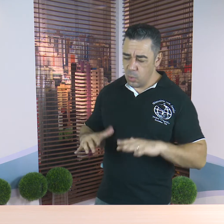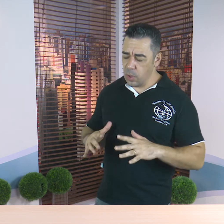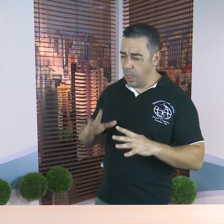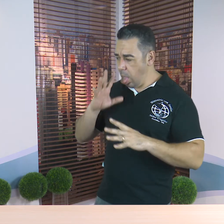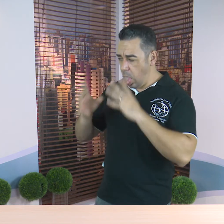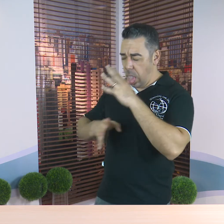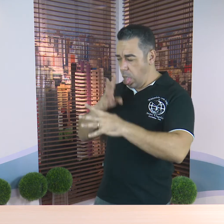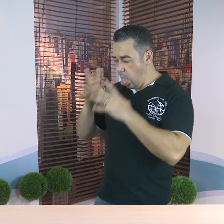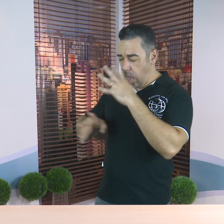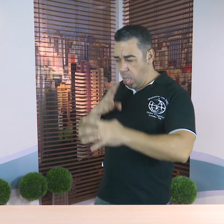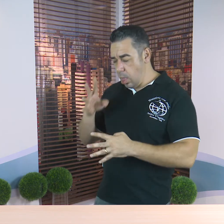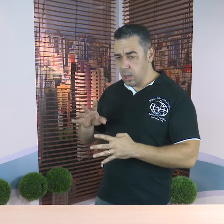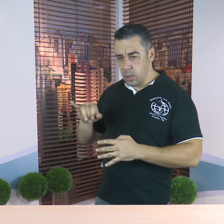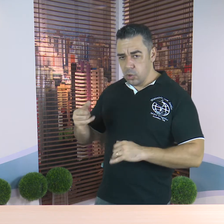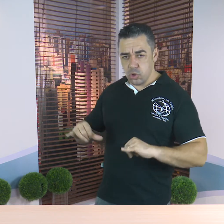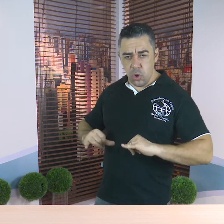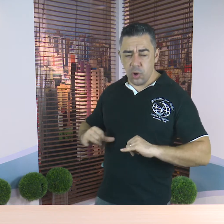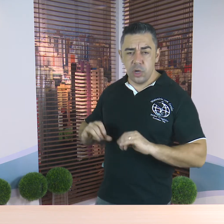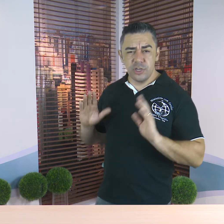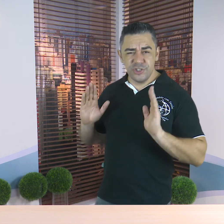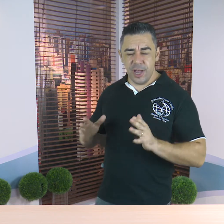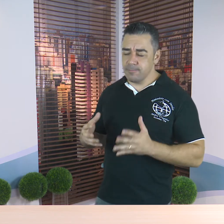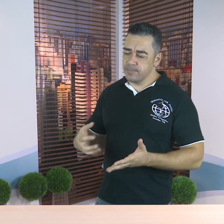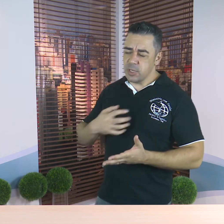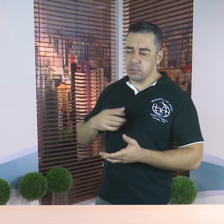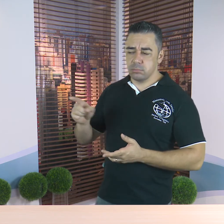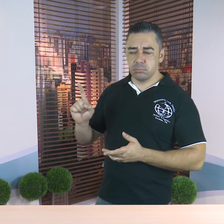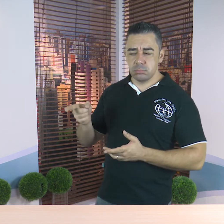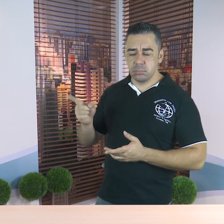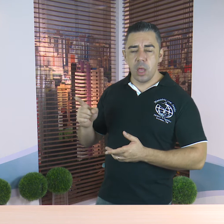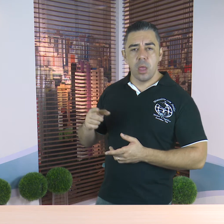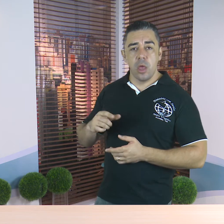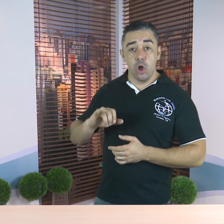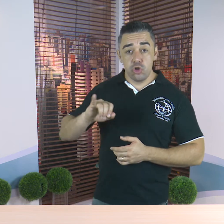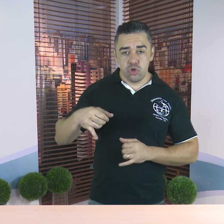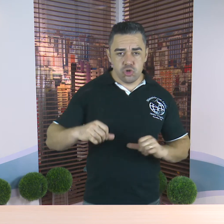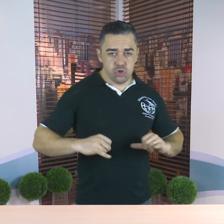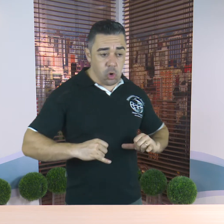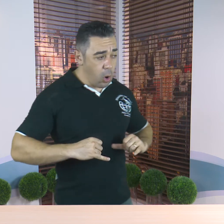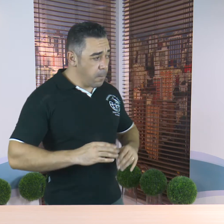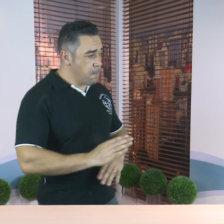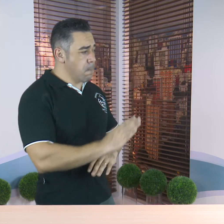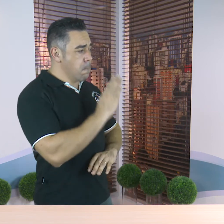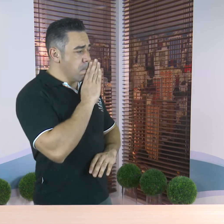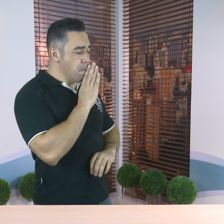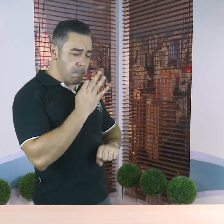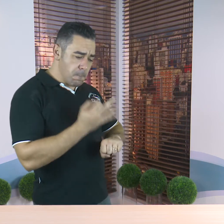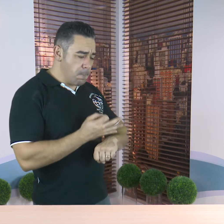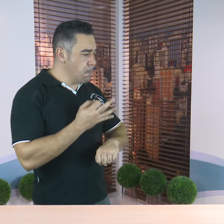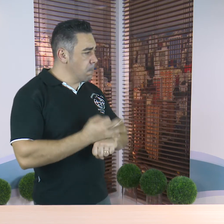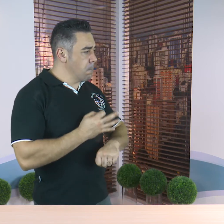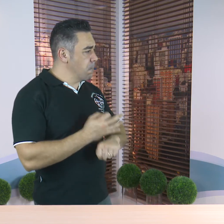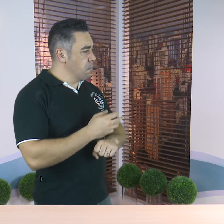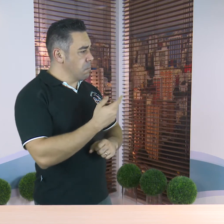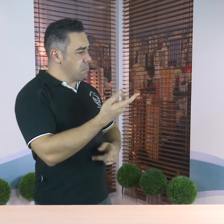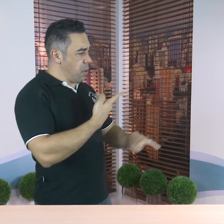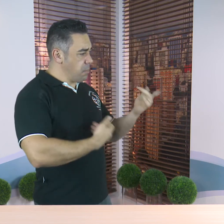Jó. Ele está escandalizado diante da obstinação de Jó frente aos seus argumentos.